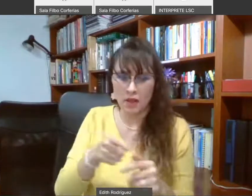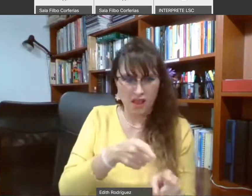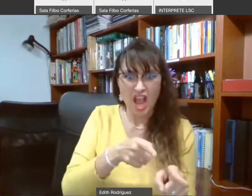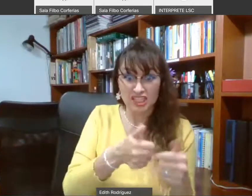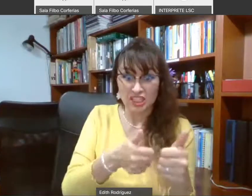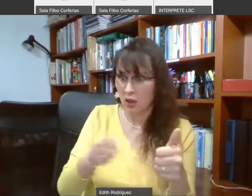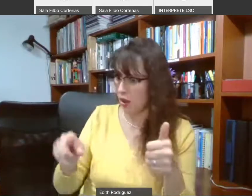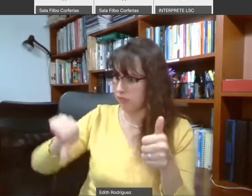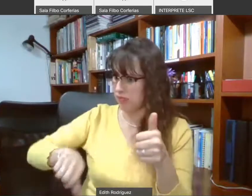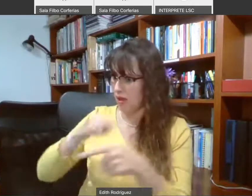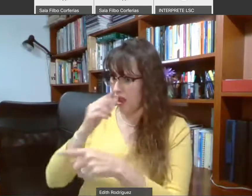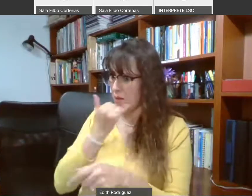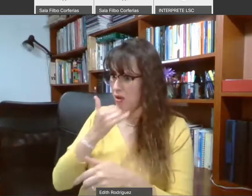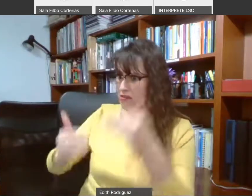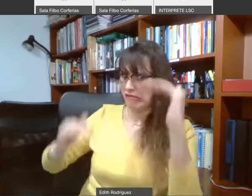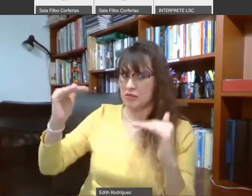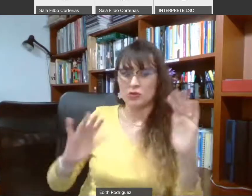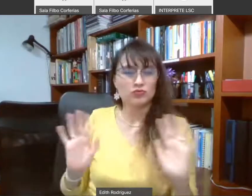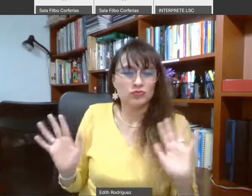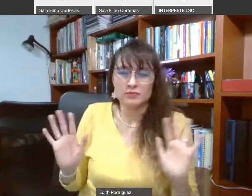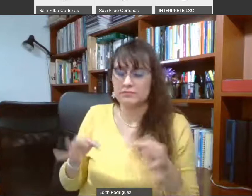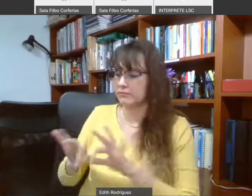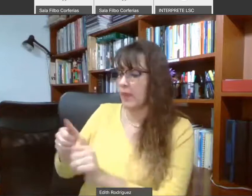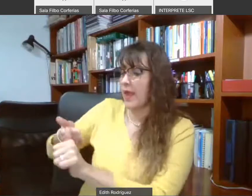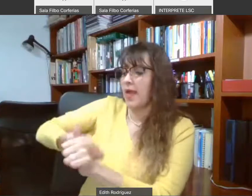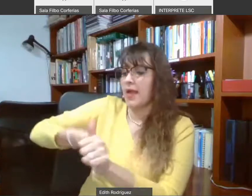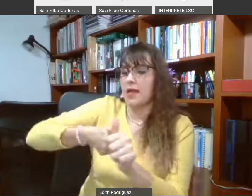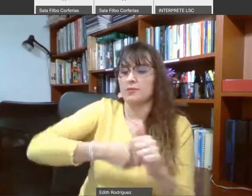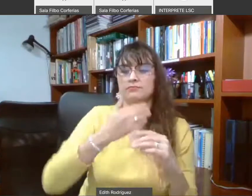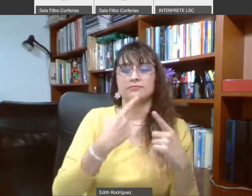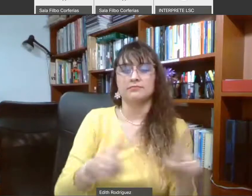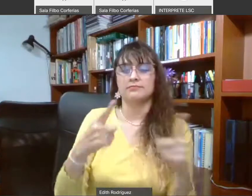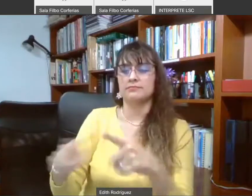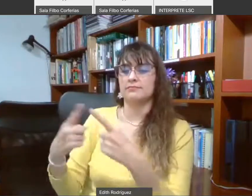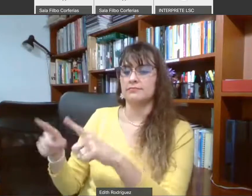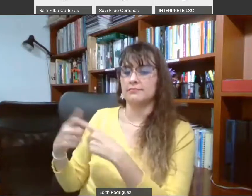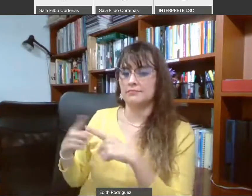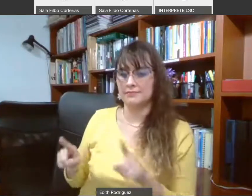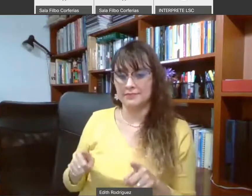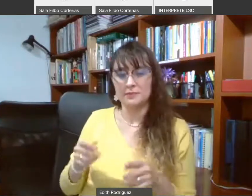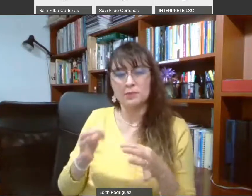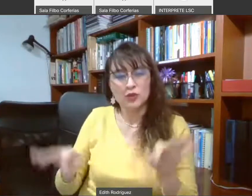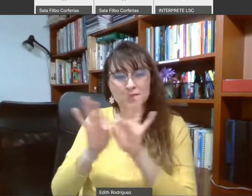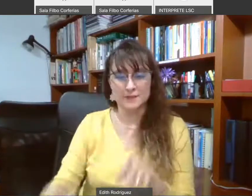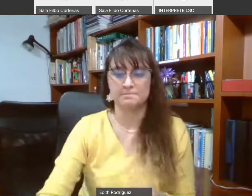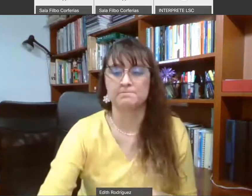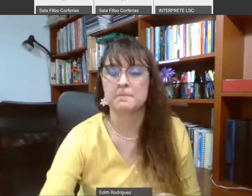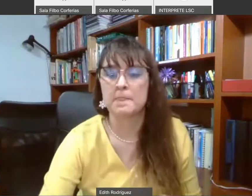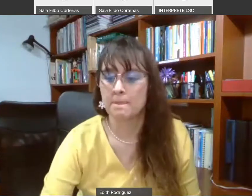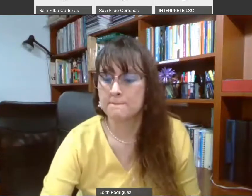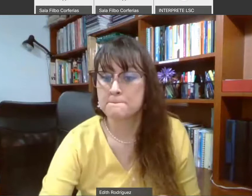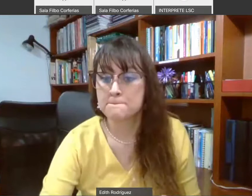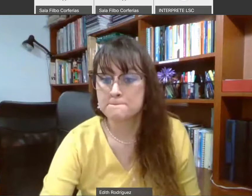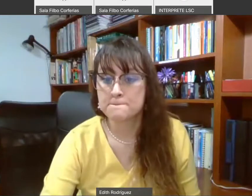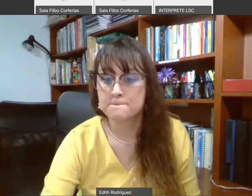Y que los procesos son distintos. No podemos comparar que a uno le fue bien y al otro le fue mal. Cada niño tiene un proceso